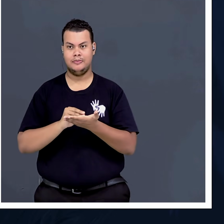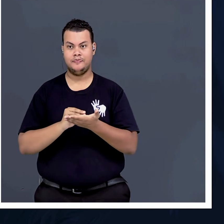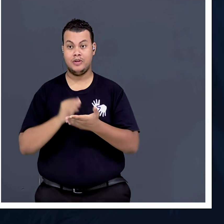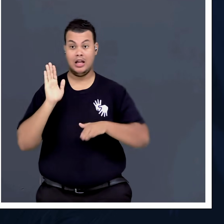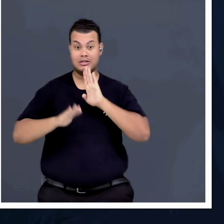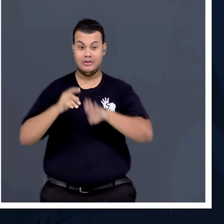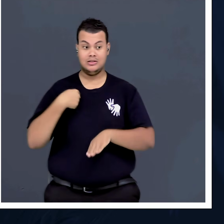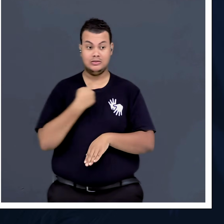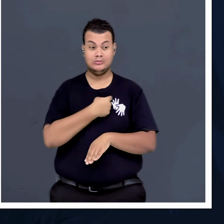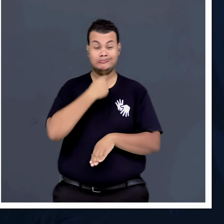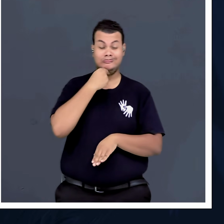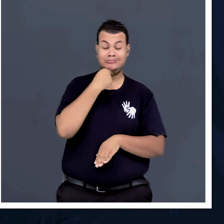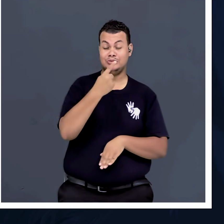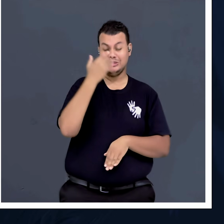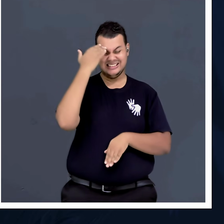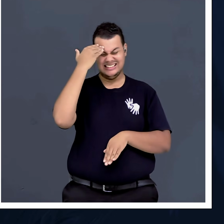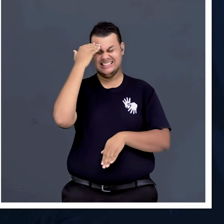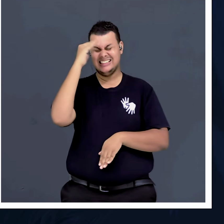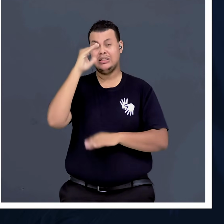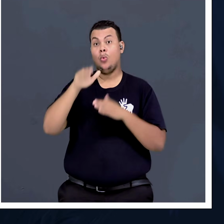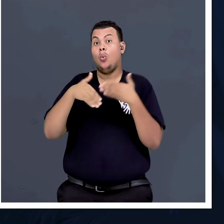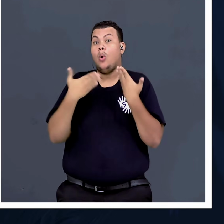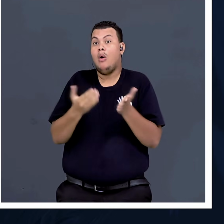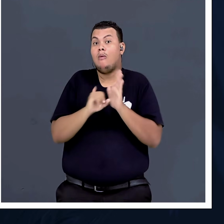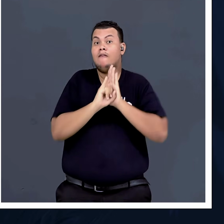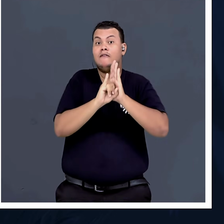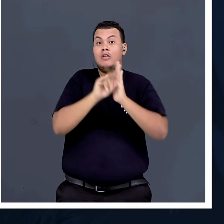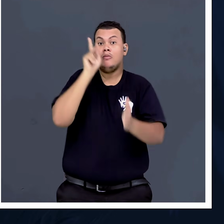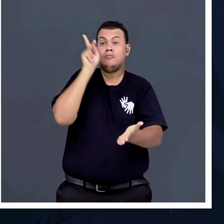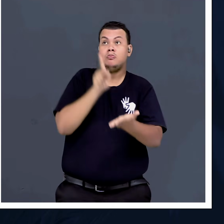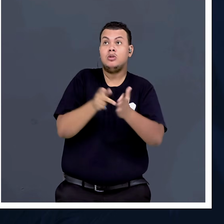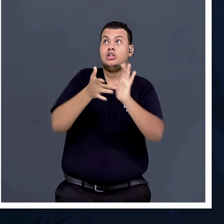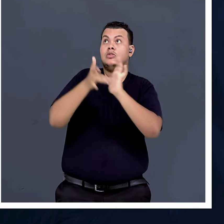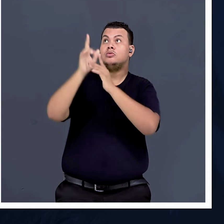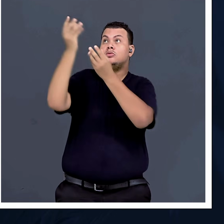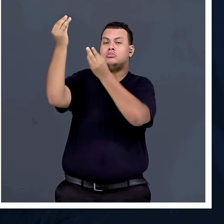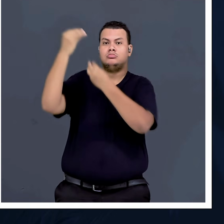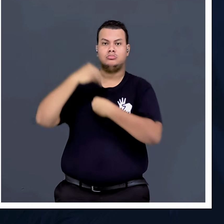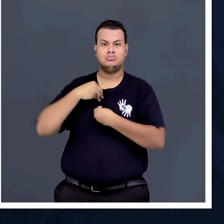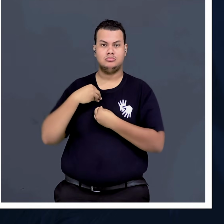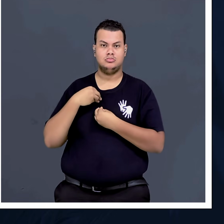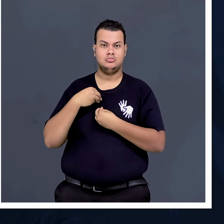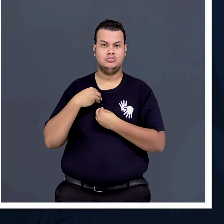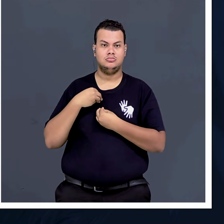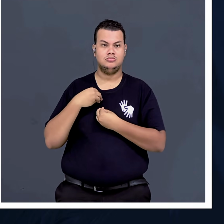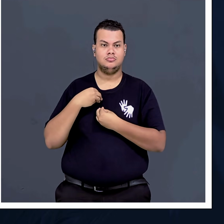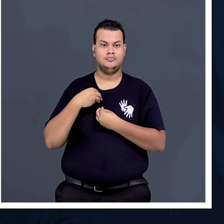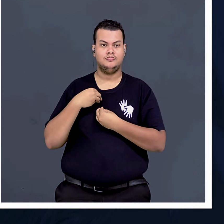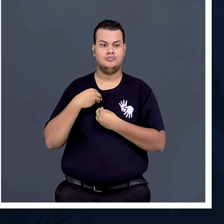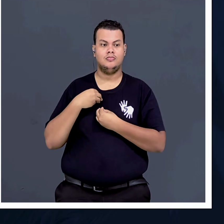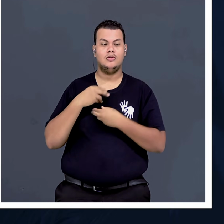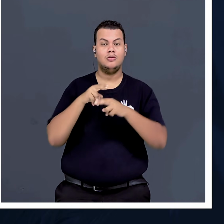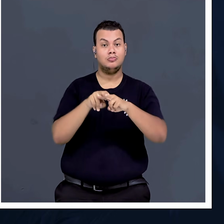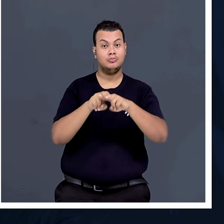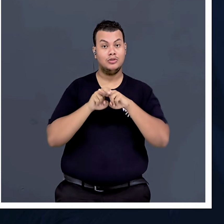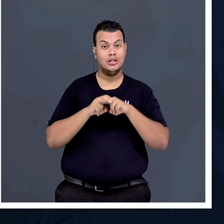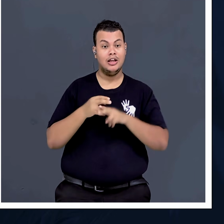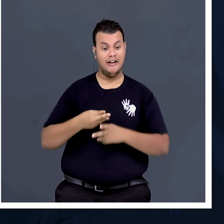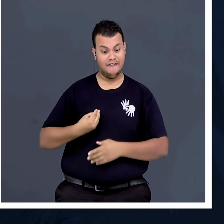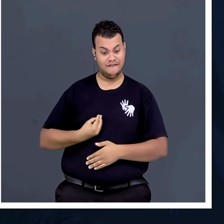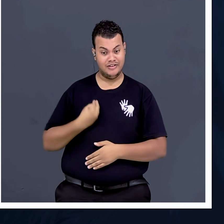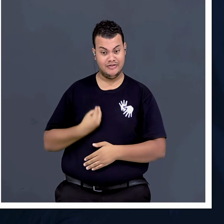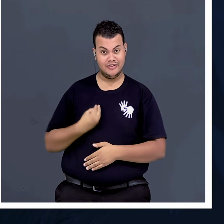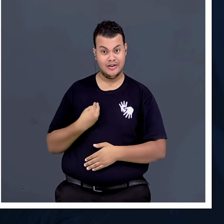não conseguimos mais entender qual é a identidade que Cristo trouxe sobre as nossas vidas. E viver com